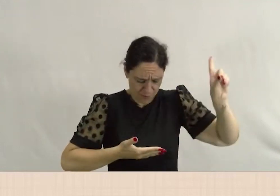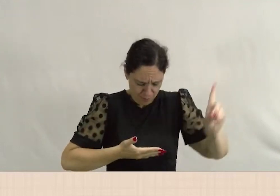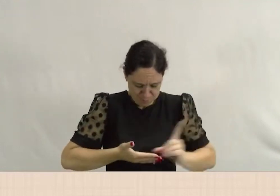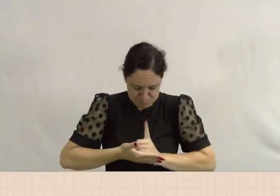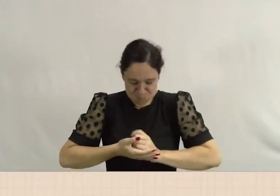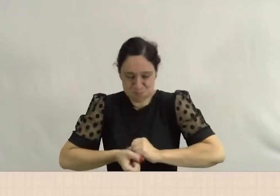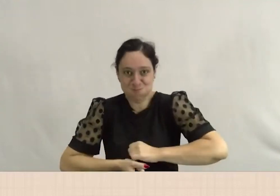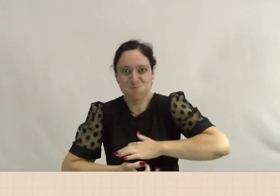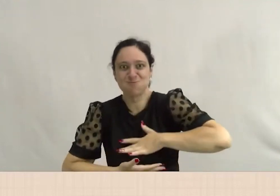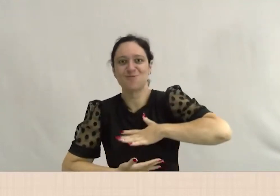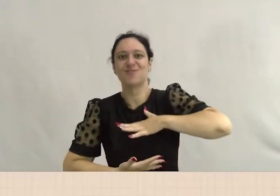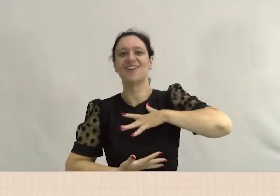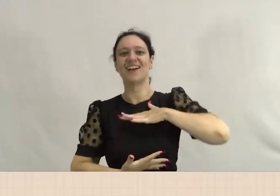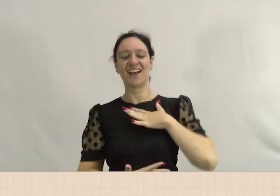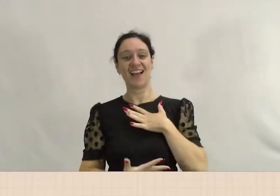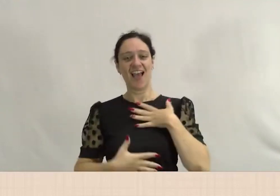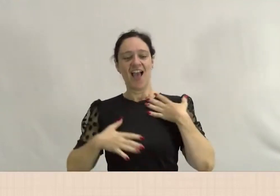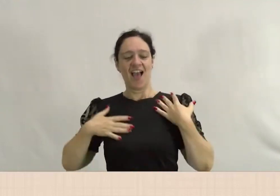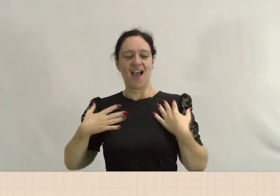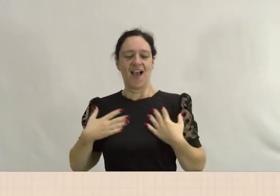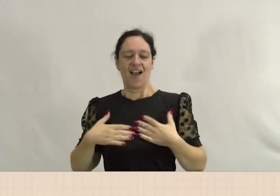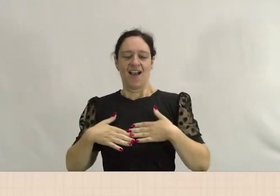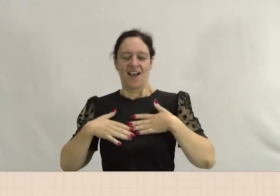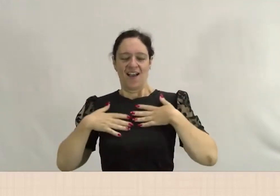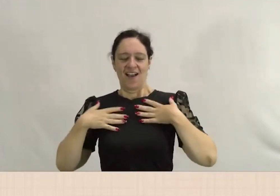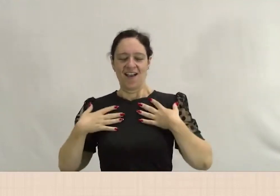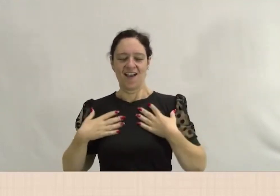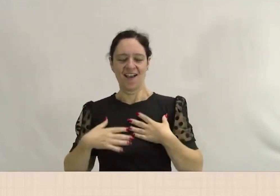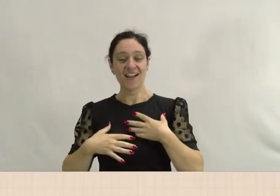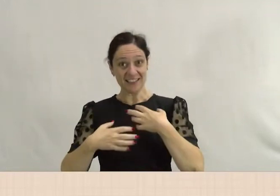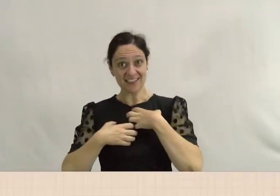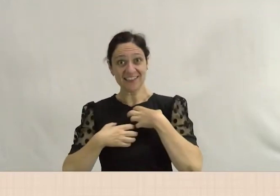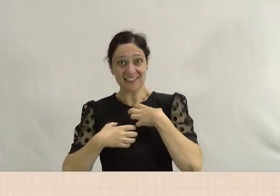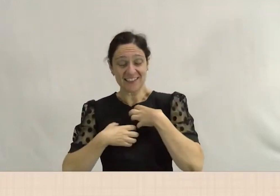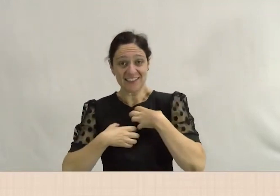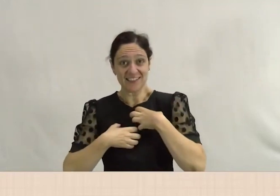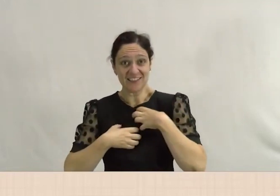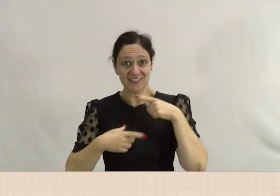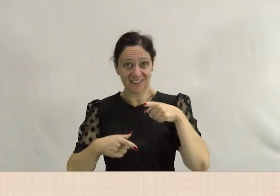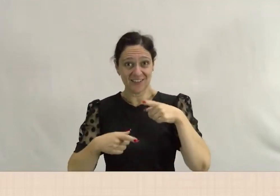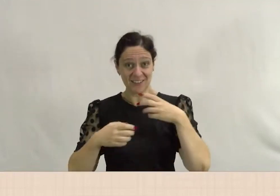nossa história? E agora você está sentindo que está sendo preenchido?